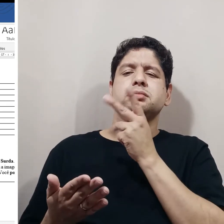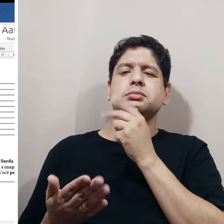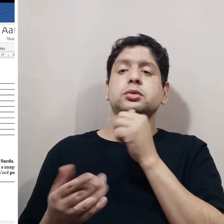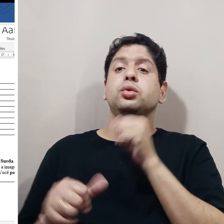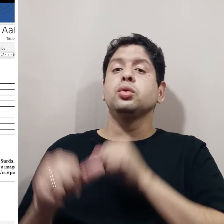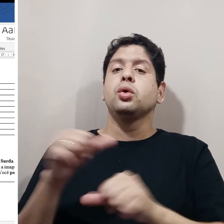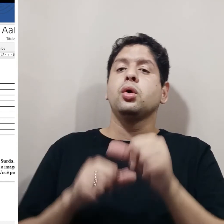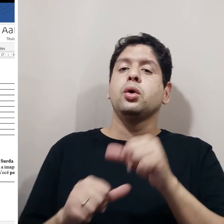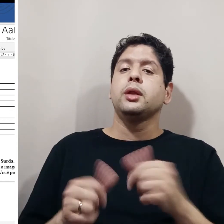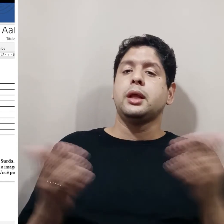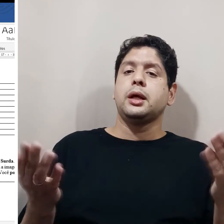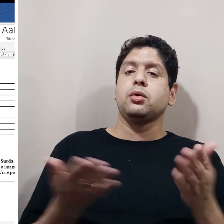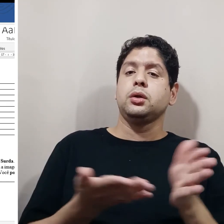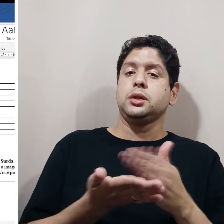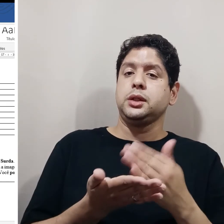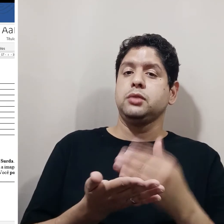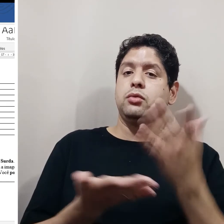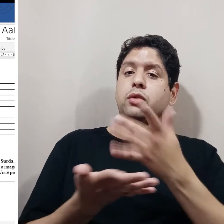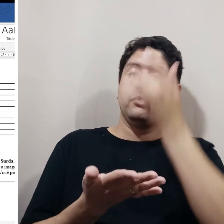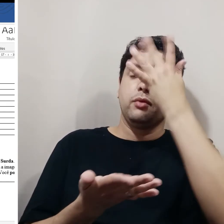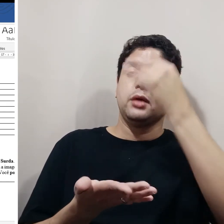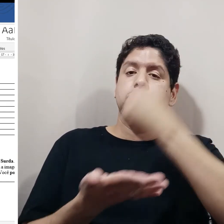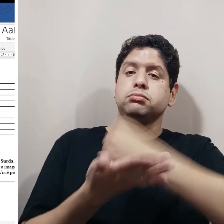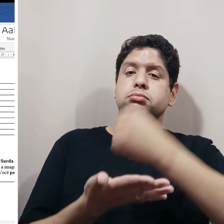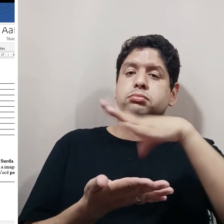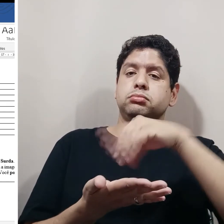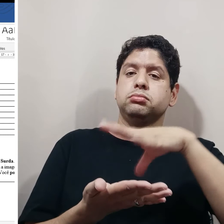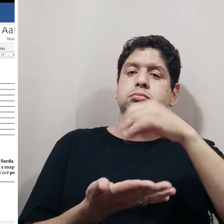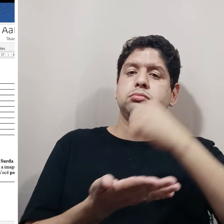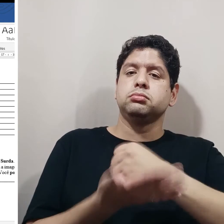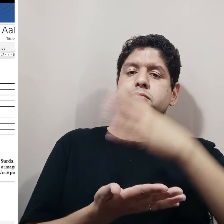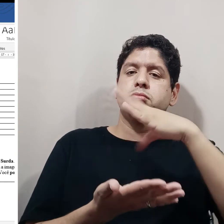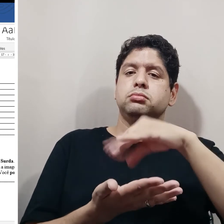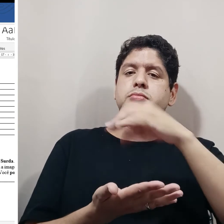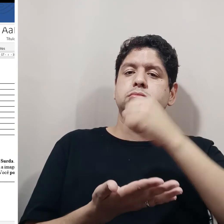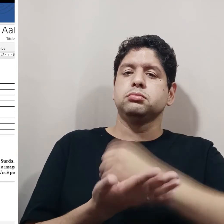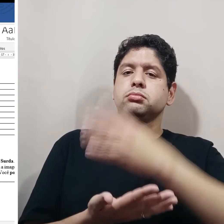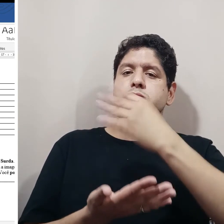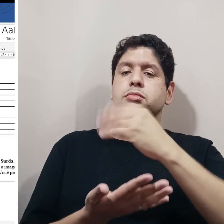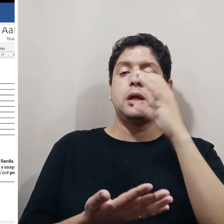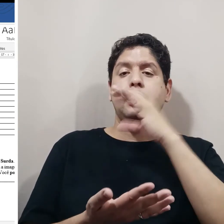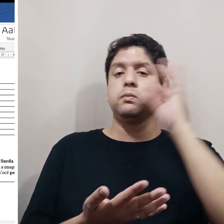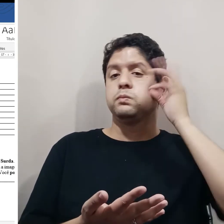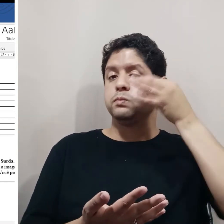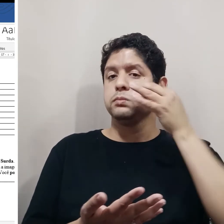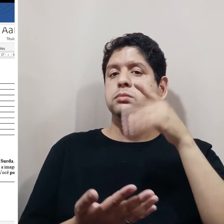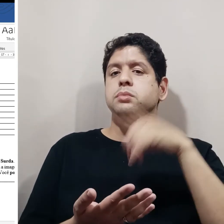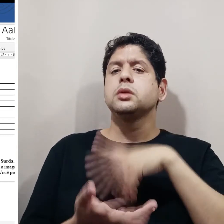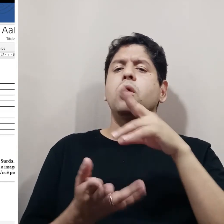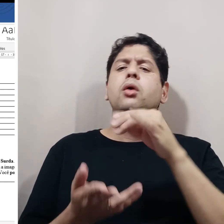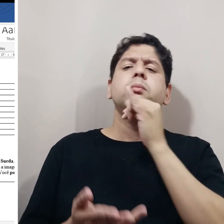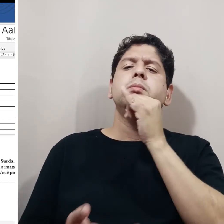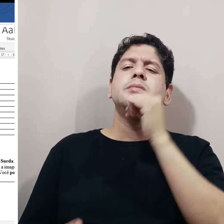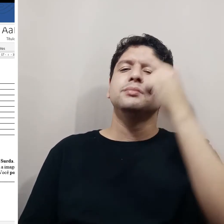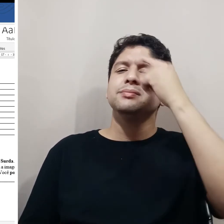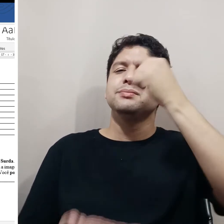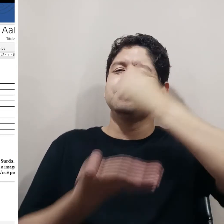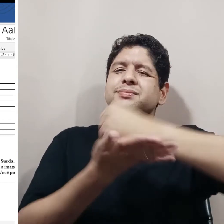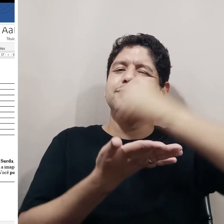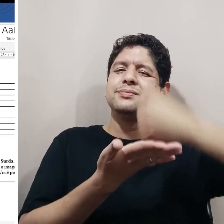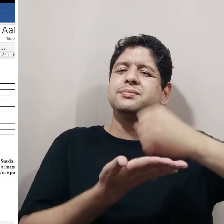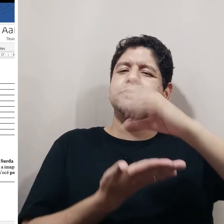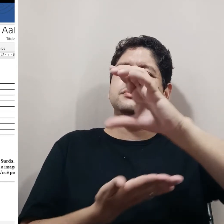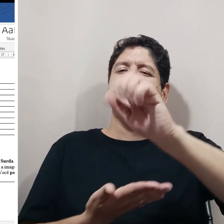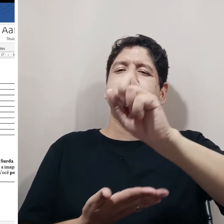em grande quantidade, né, porque os livros antes eram escritos. Na verdade, ela funcionava como uma espécie de um grande carimbo, né, que você colocava o